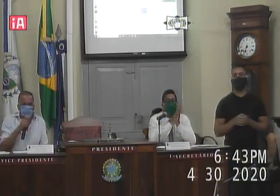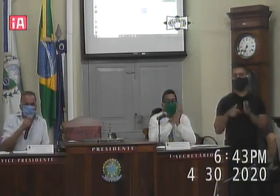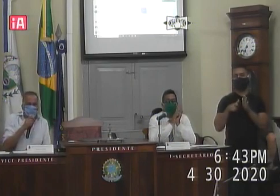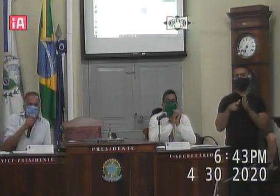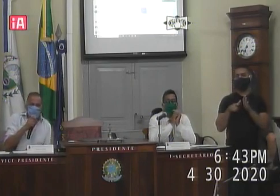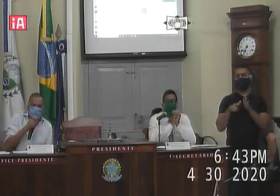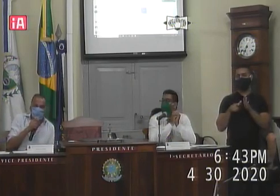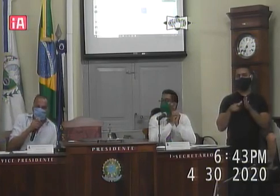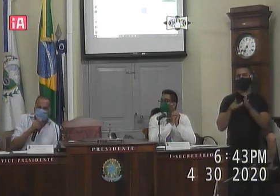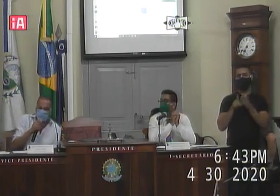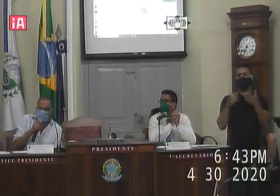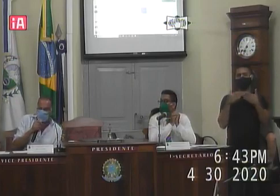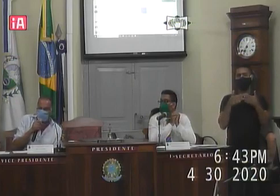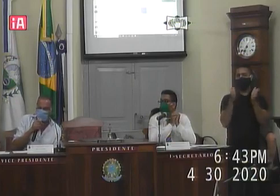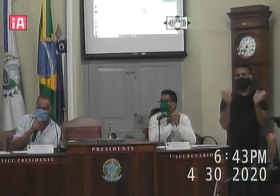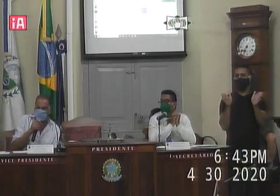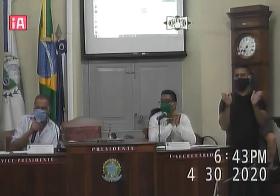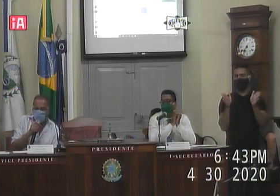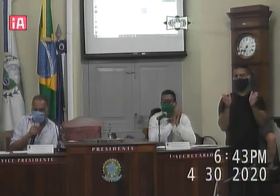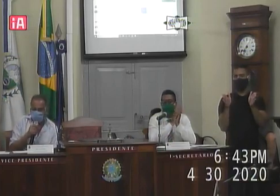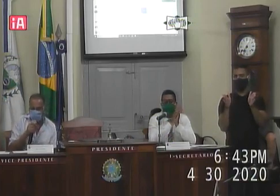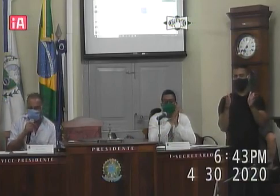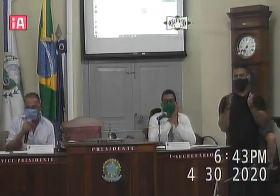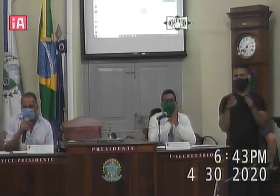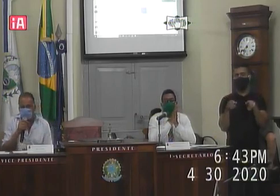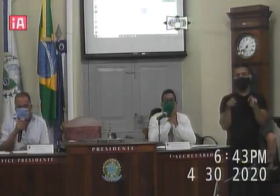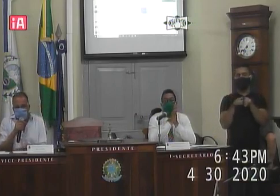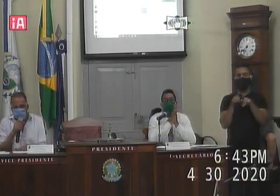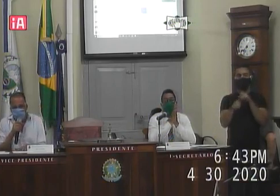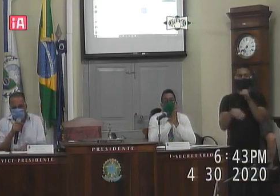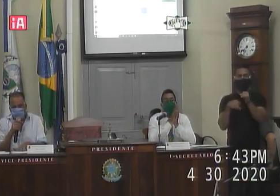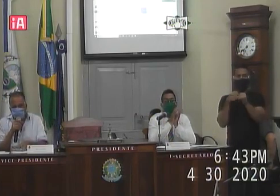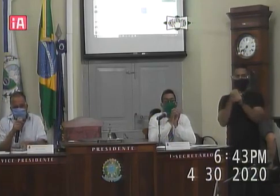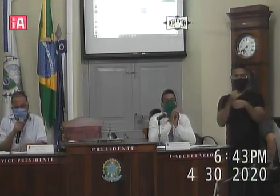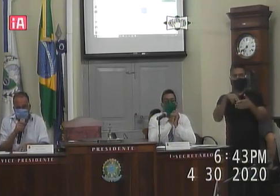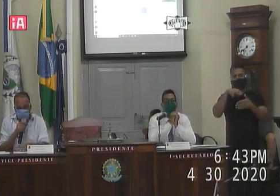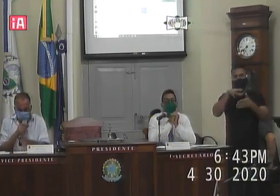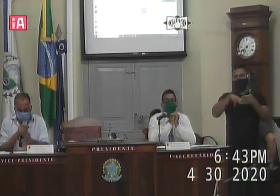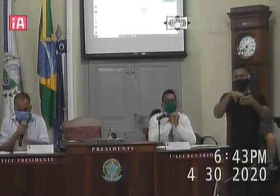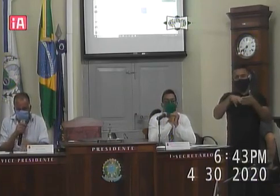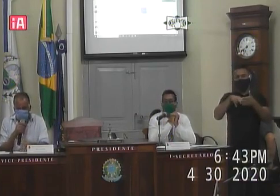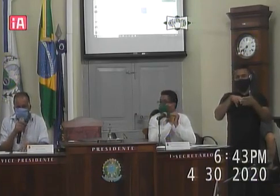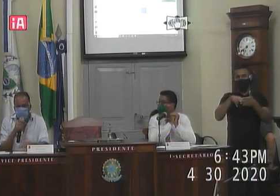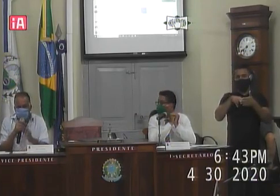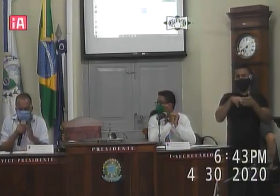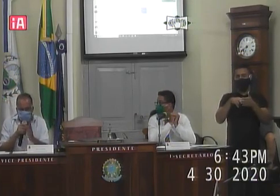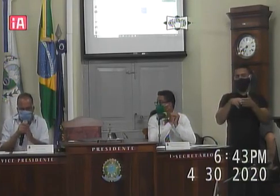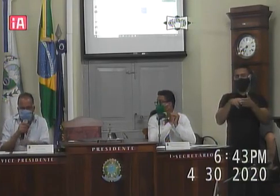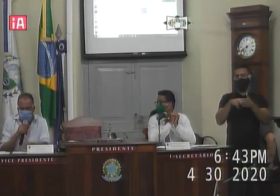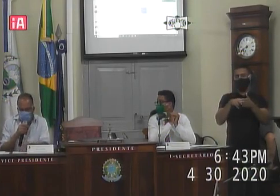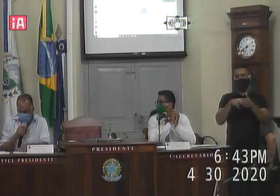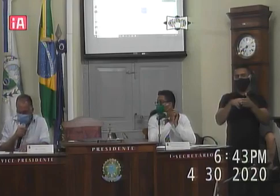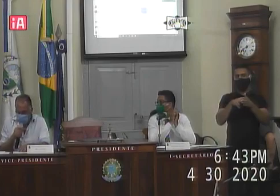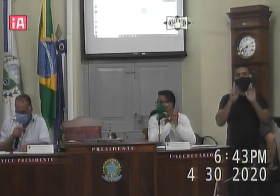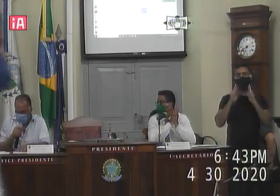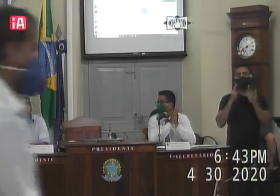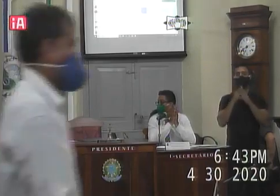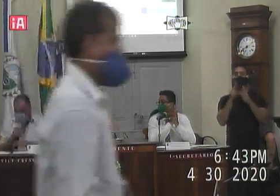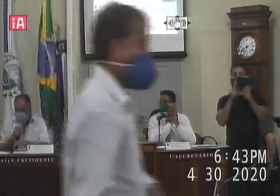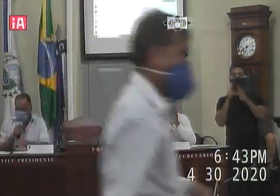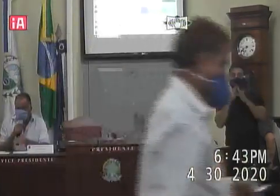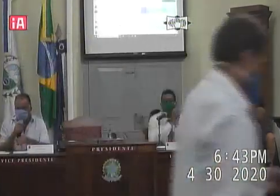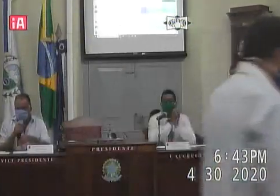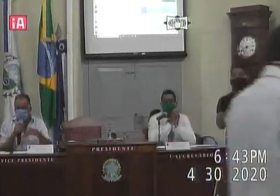anterior à abertura da sessão e à transmissão da leitura da sessão pela rede,